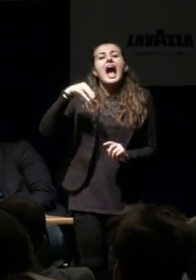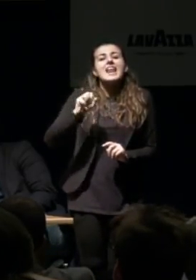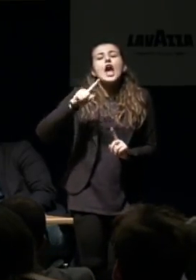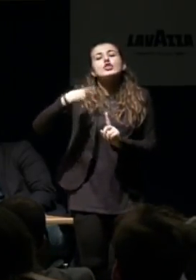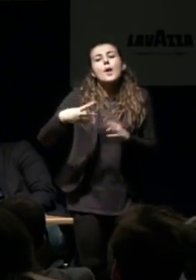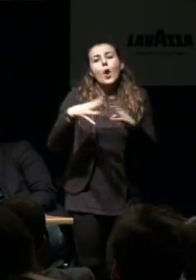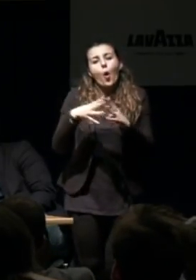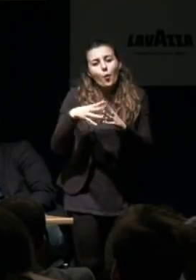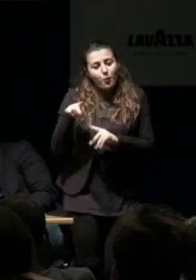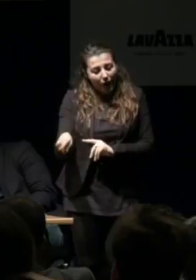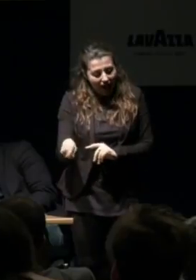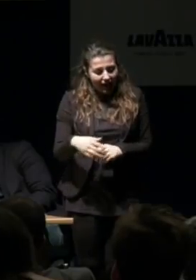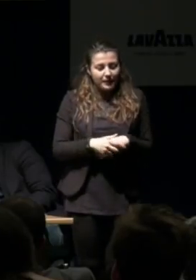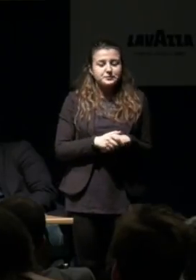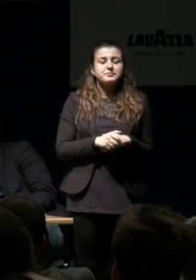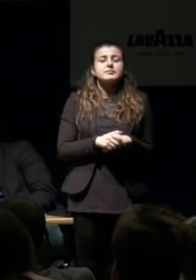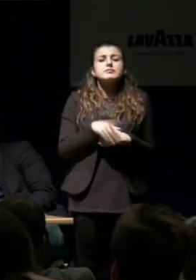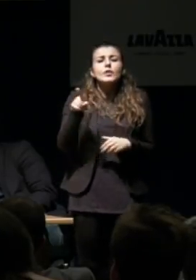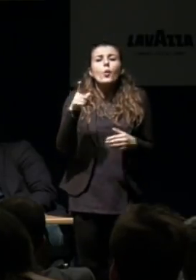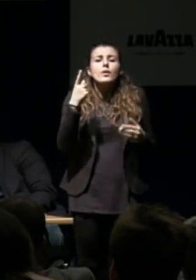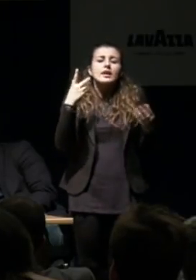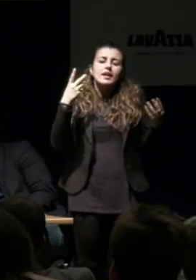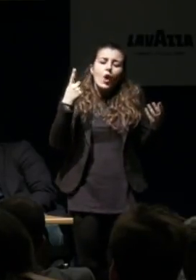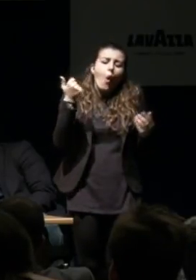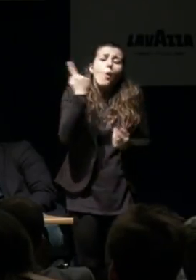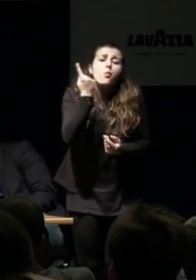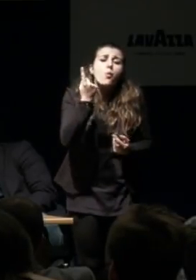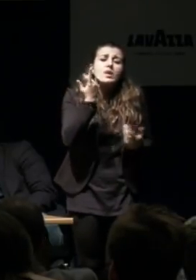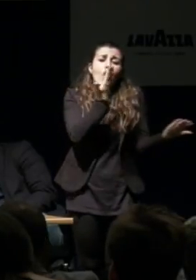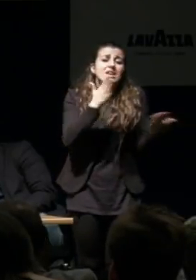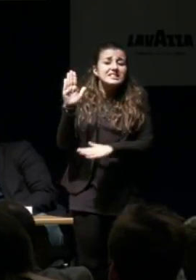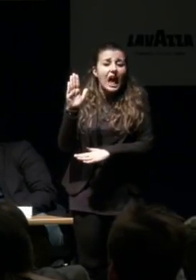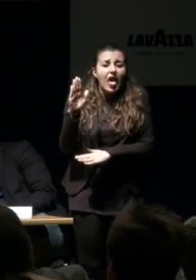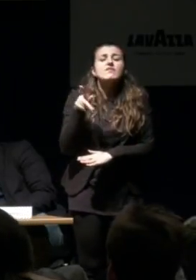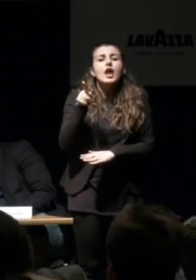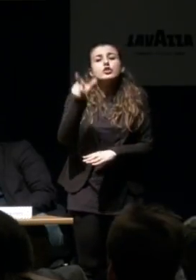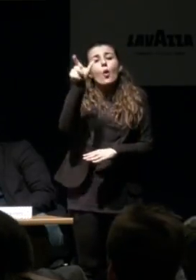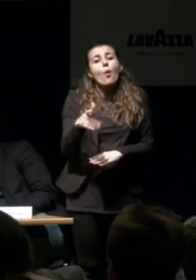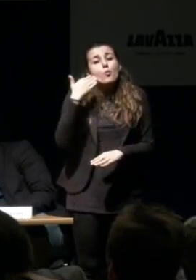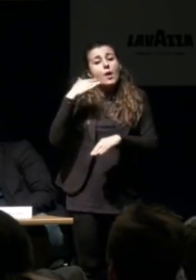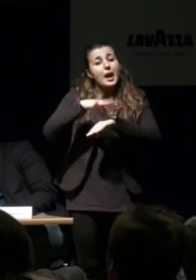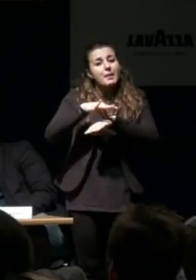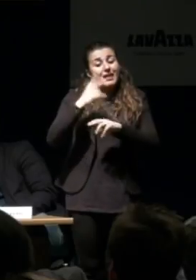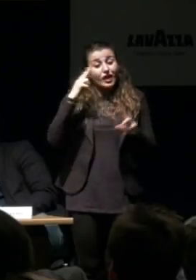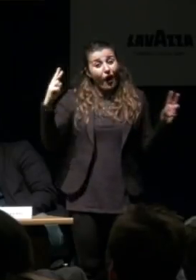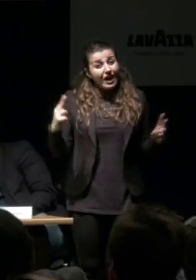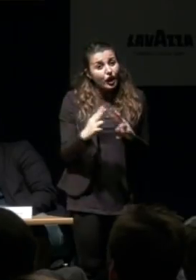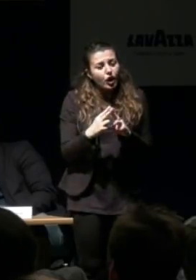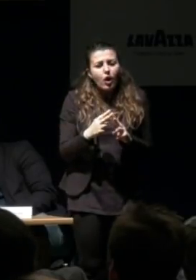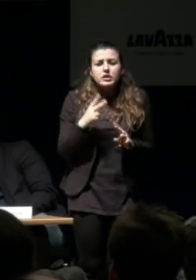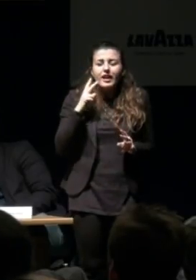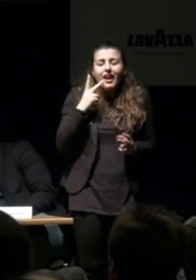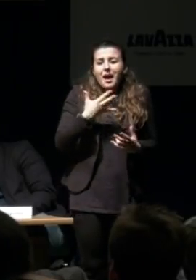carlo levi e rocco manzo air one lui era l'unico sopravvissuto e fu veramente entusiasmante stare a